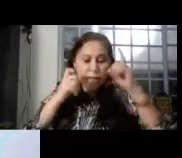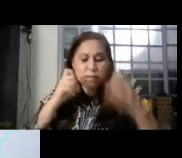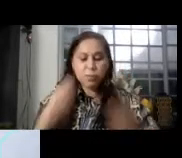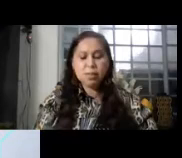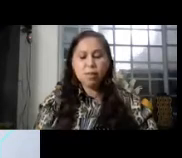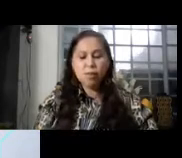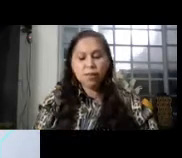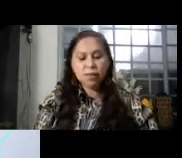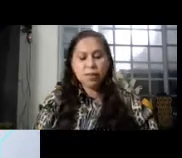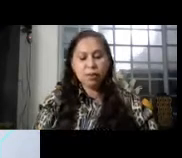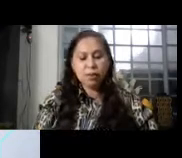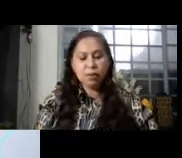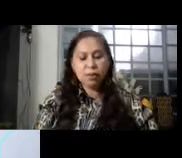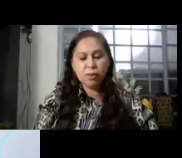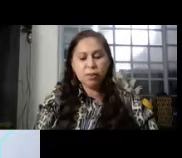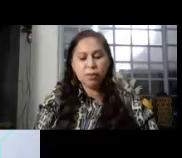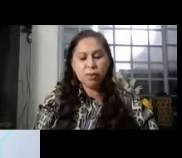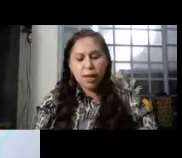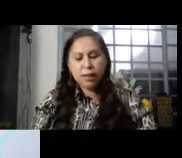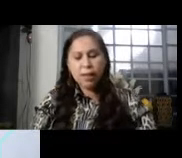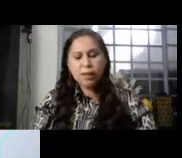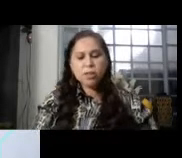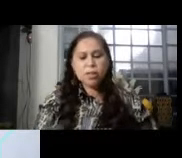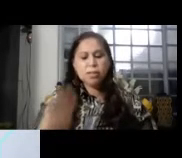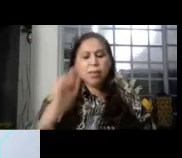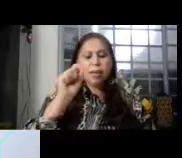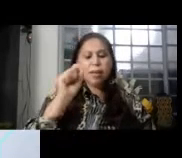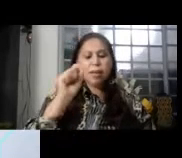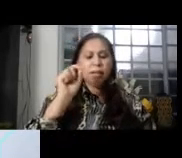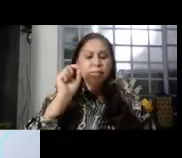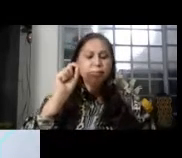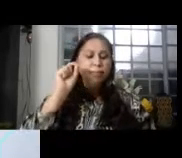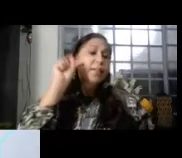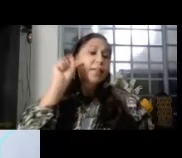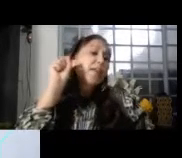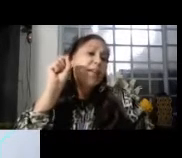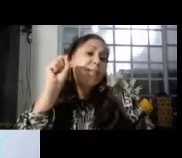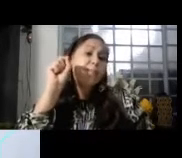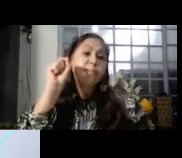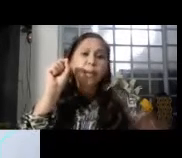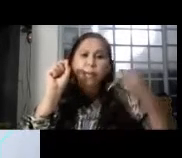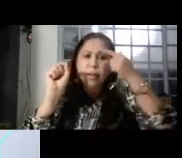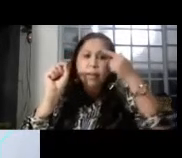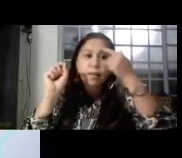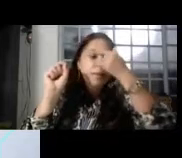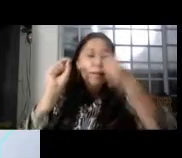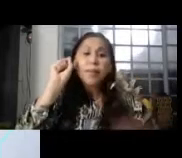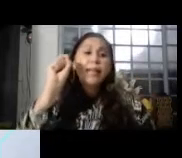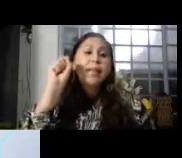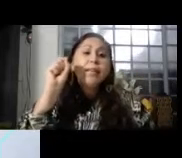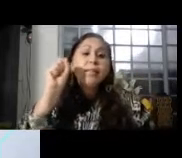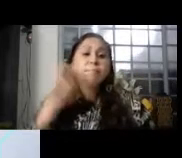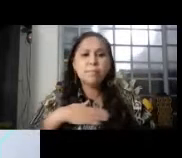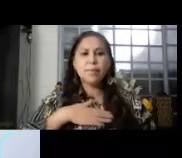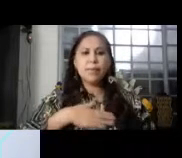da expressão facial, né? É quem gosta de Maria? Quem, olha,